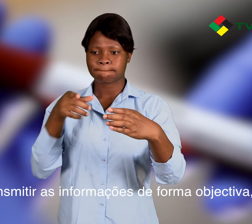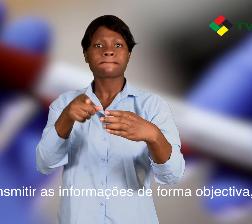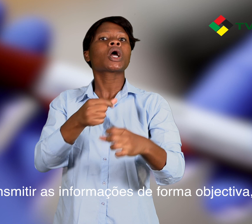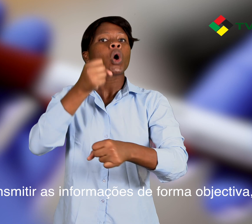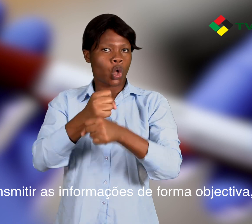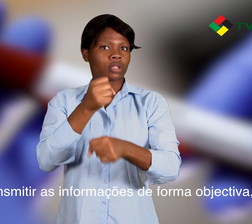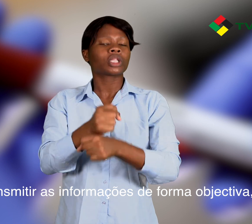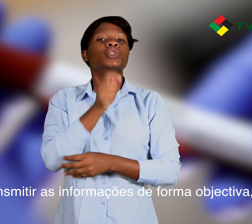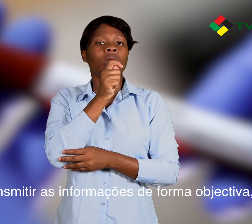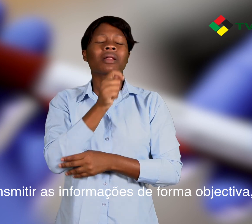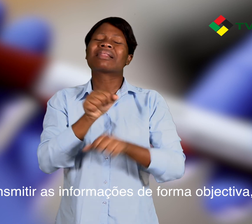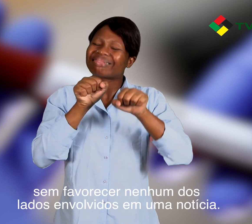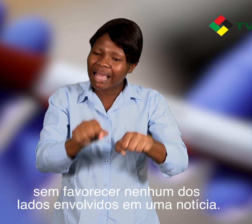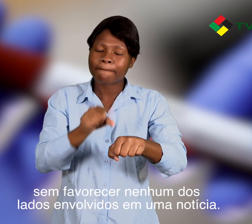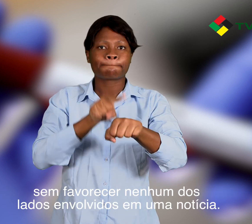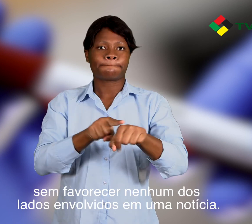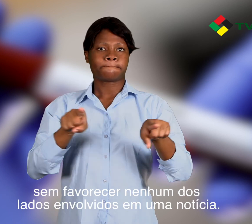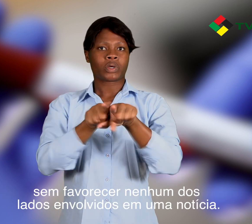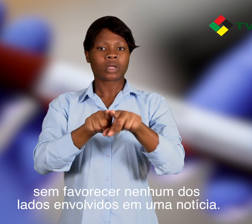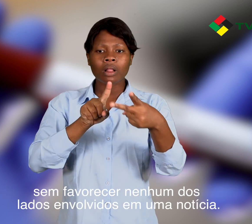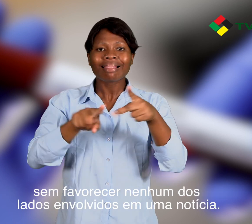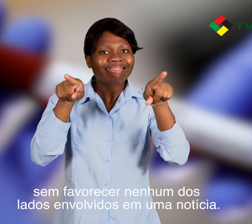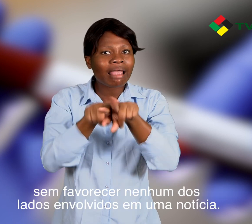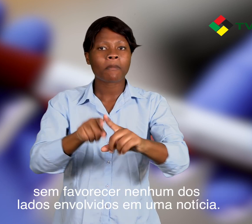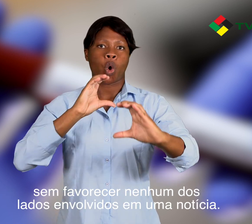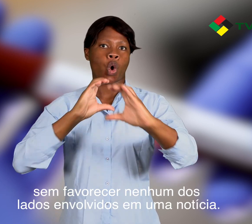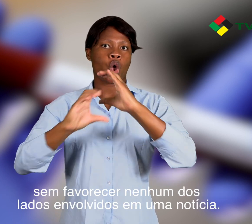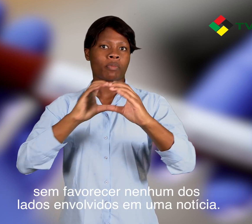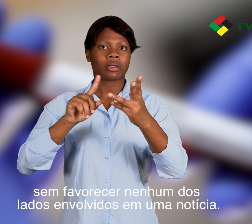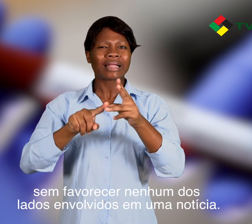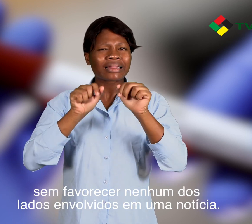de forma objetiva sem favorecer nenhum dos lados envolvidos em uma notícia.